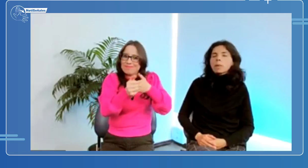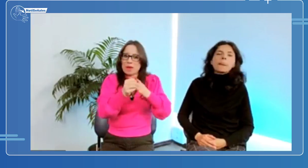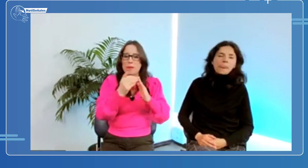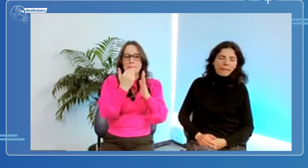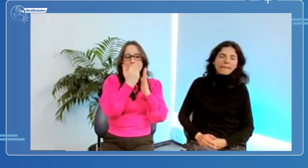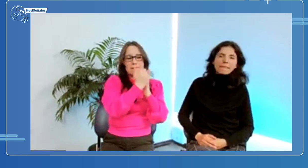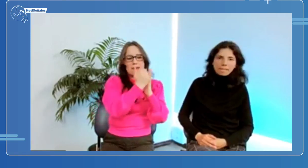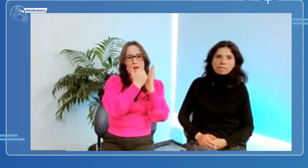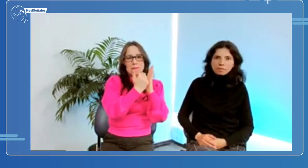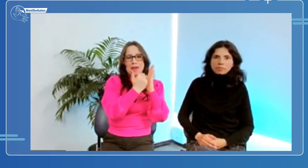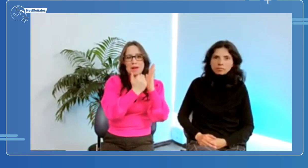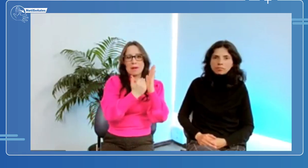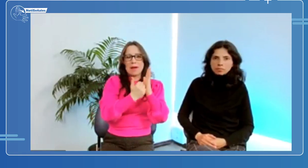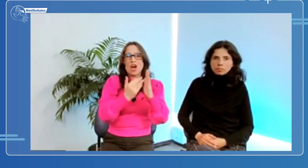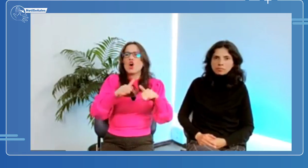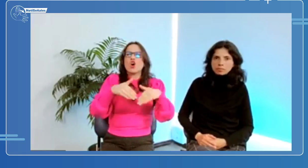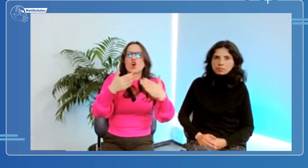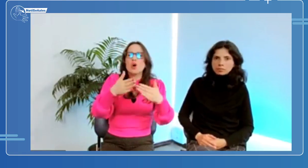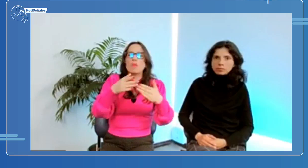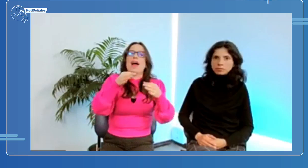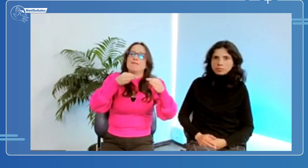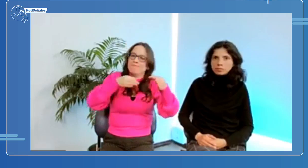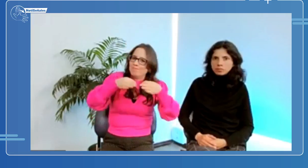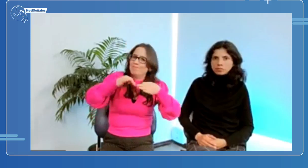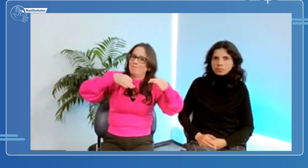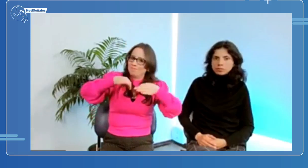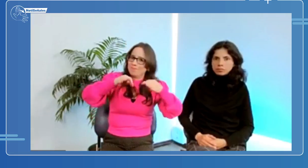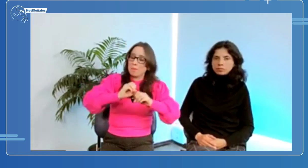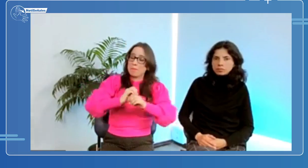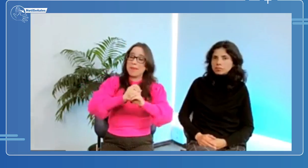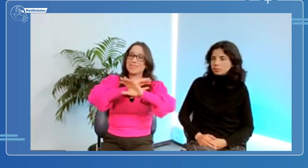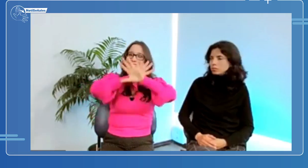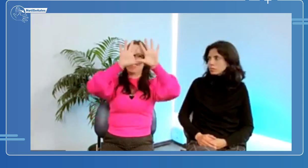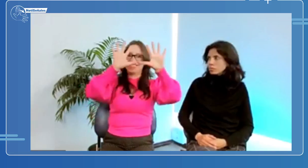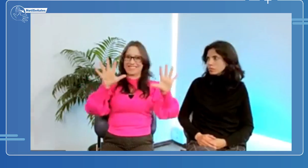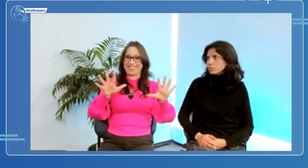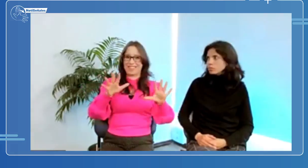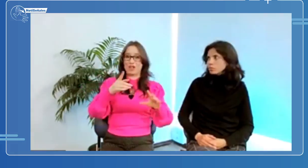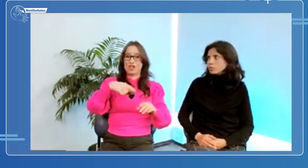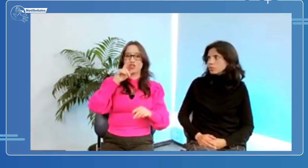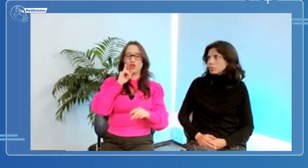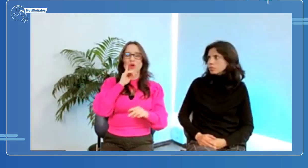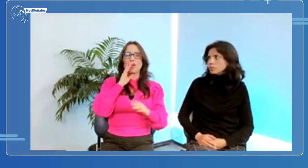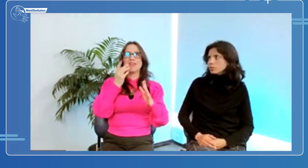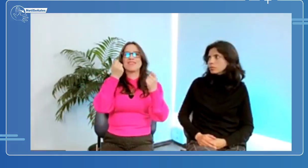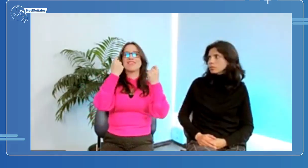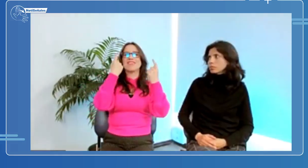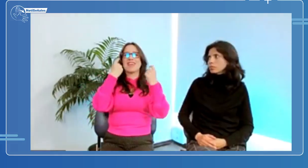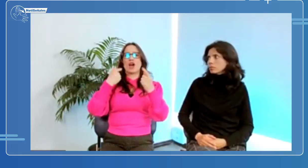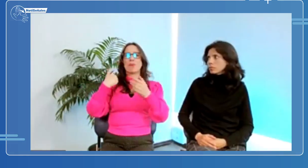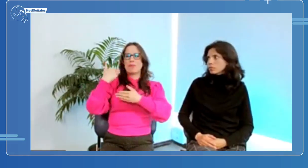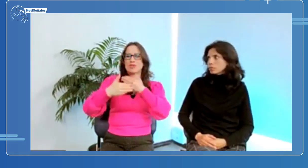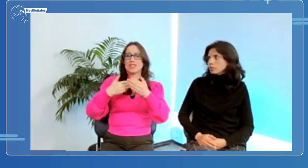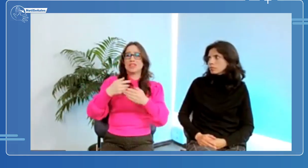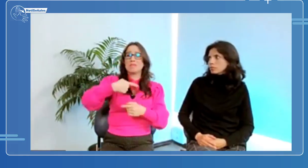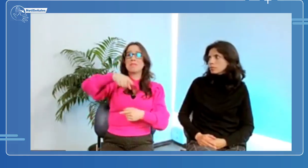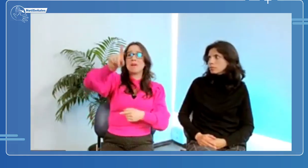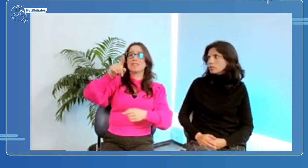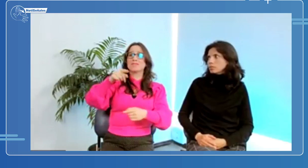pero acuden directamente al Ministerio de Salud. Entonces, nosotros damos claridades sobre el paso a paso, cómo